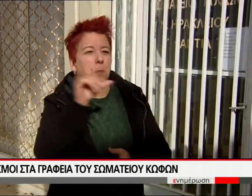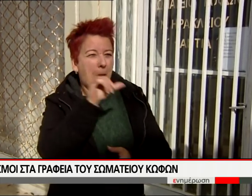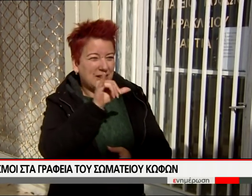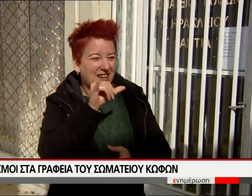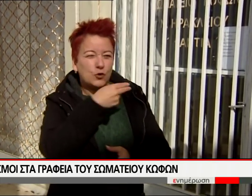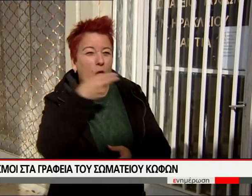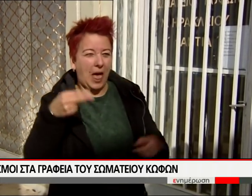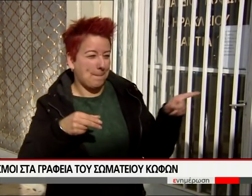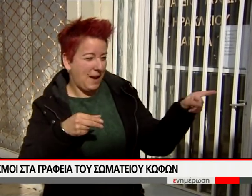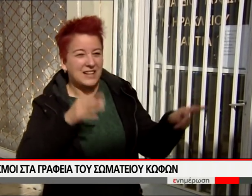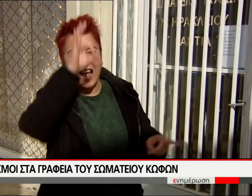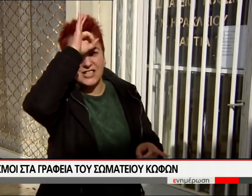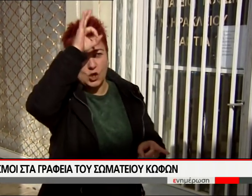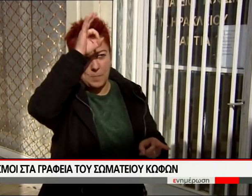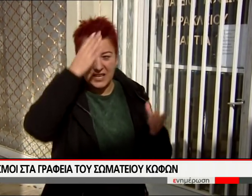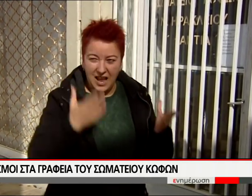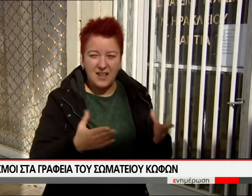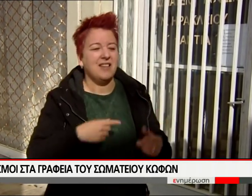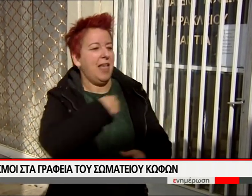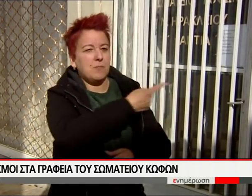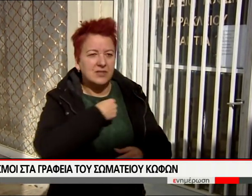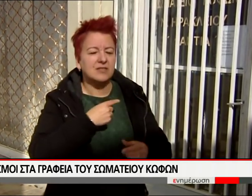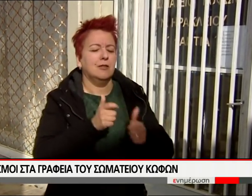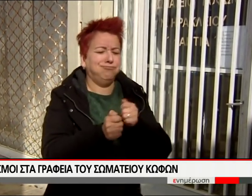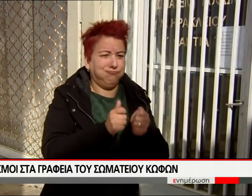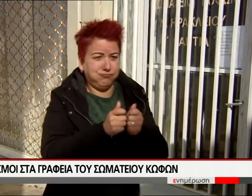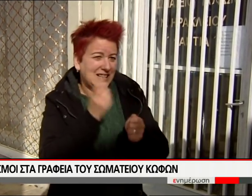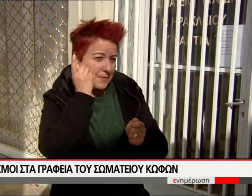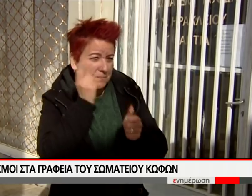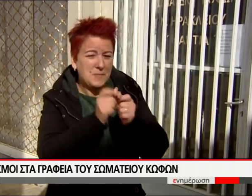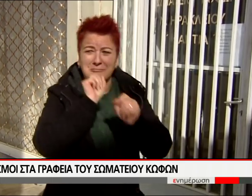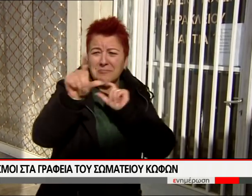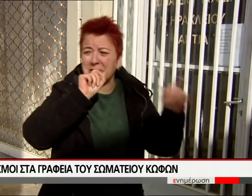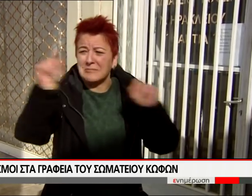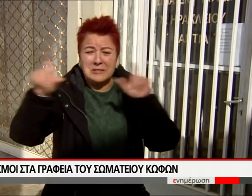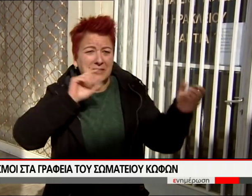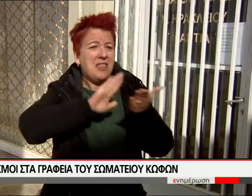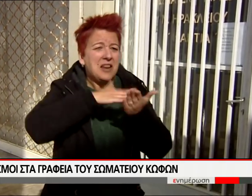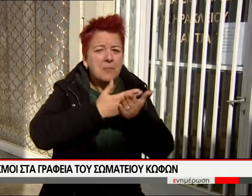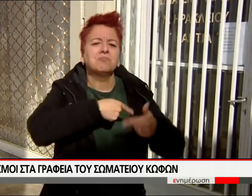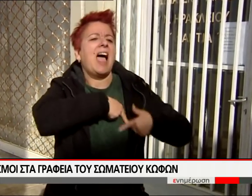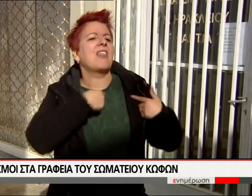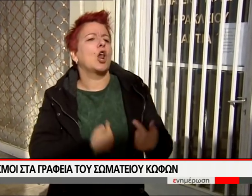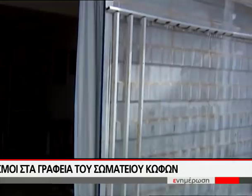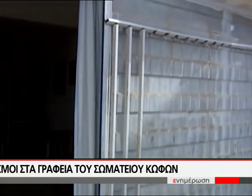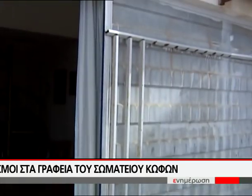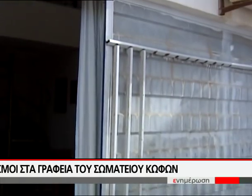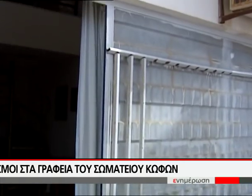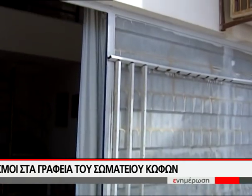την προηγούμενη Πέμπτη προσπάθησαν να εντοπίσουν κάποιους ακούοντες εθελοντές που θα μπορούσαν να βοηθήσουν στην επικοινωνία με την αστυνομία, αλλά